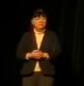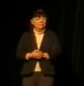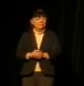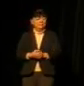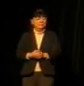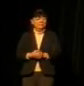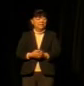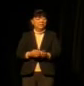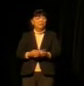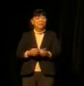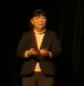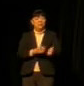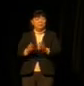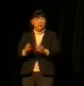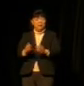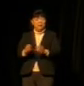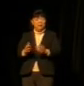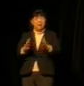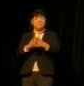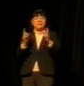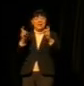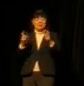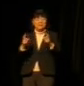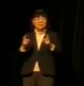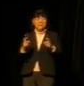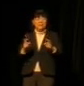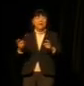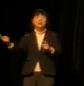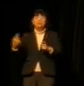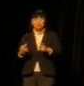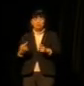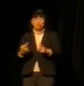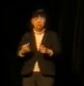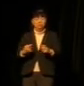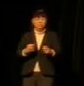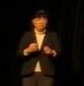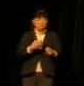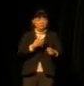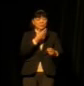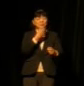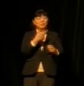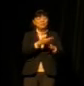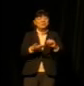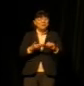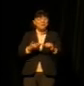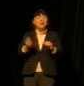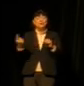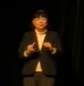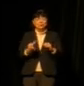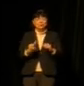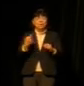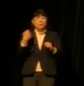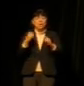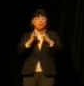人で宮城県とか岩手県とか来るんですけど、福島県ではね、郡山とかいわき、福島市までは来ます。あとは相馬市までも来るん